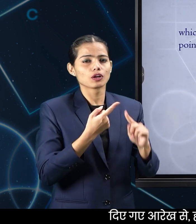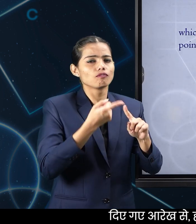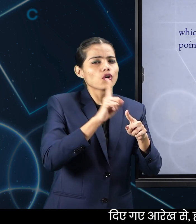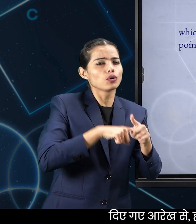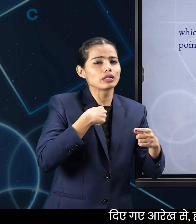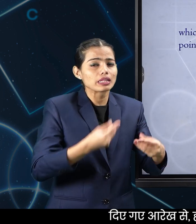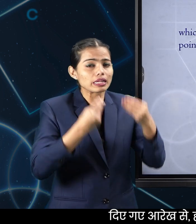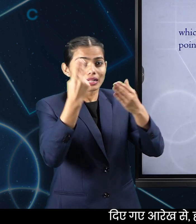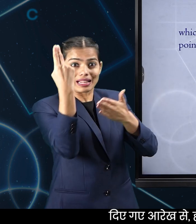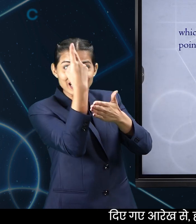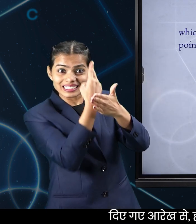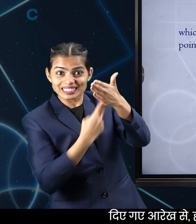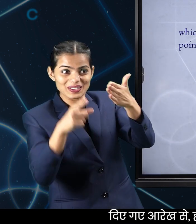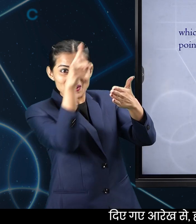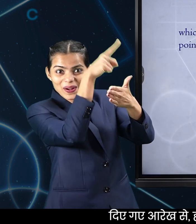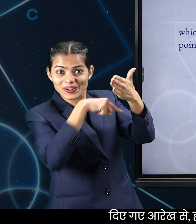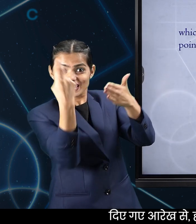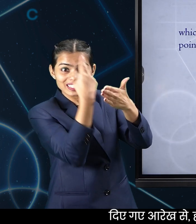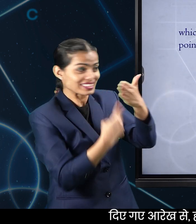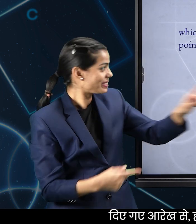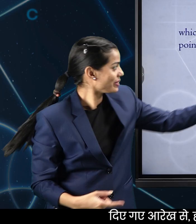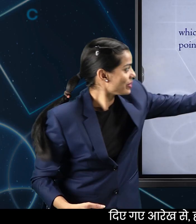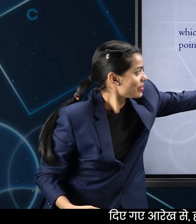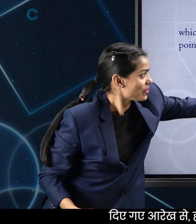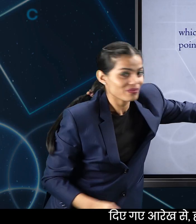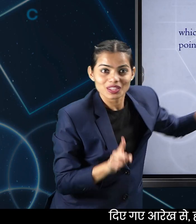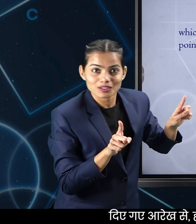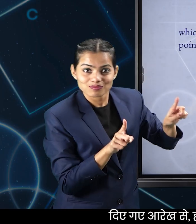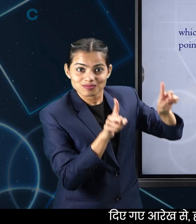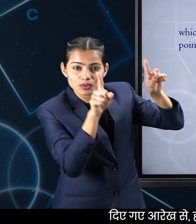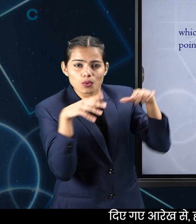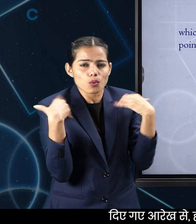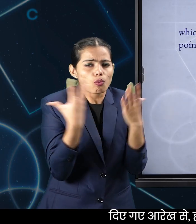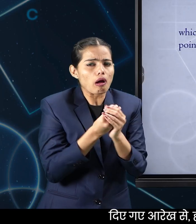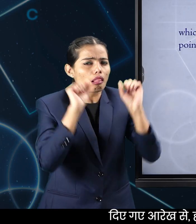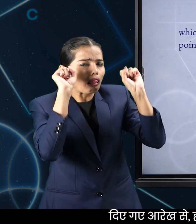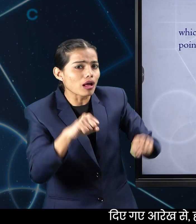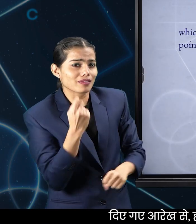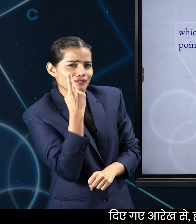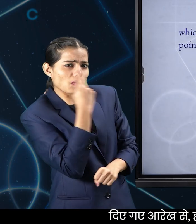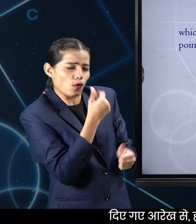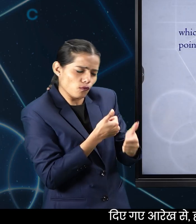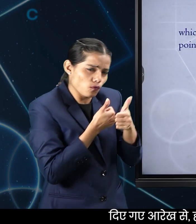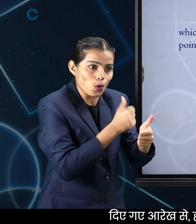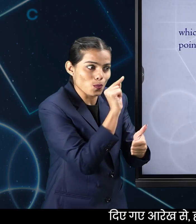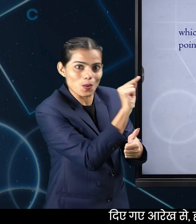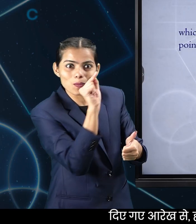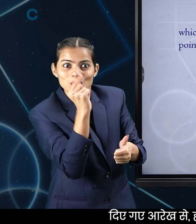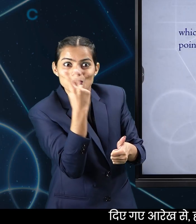दिए गए आरेख से हम निम्नलिखित बिंदुओं का निरीक्षण कर सकते हैं।